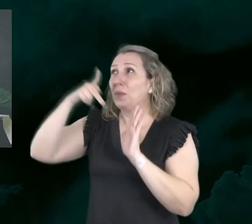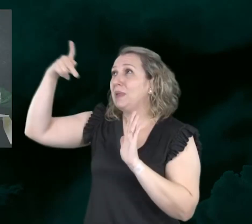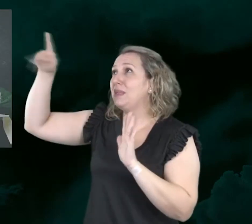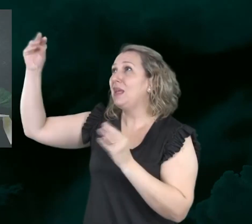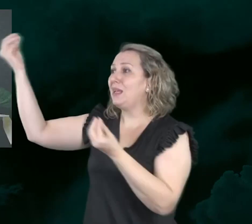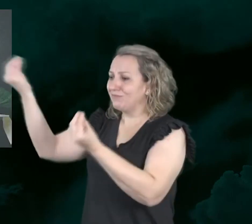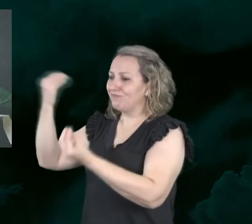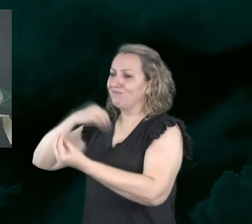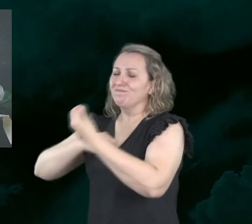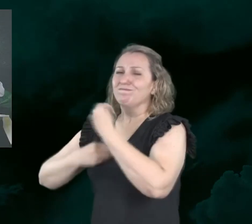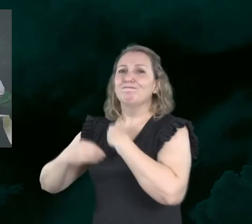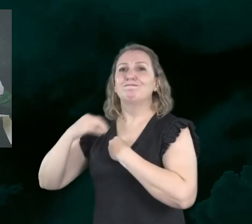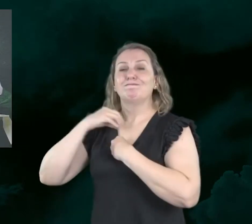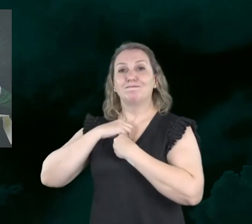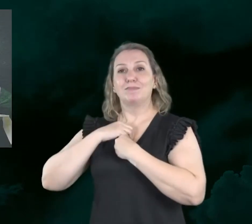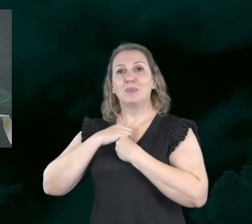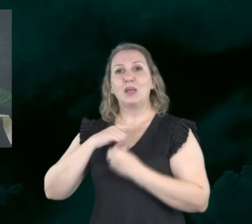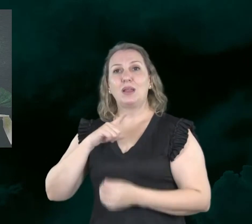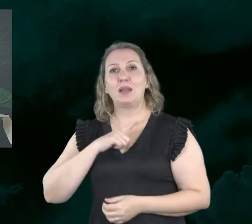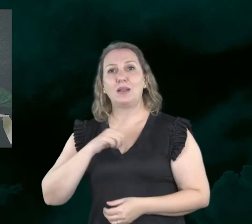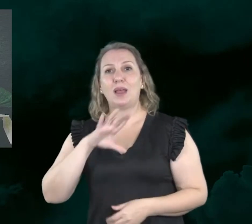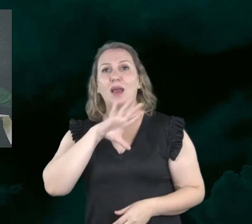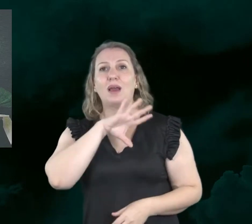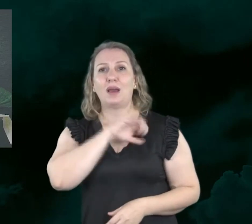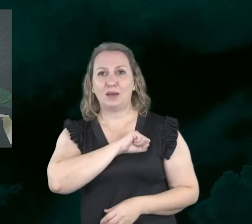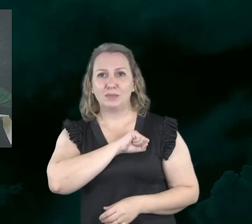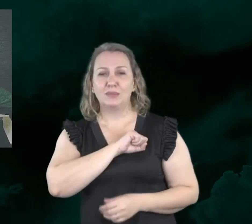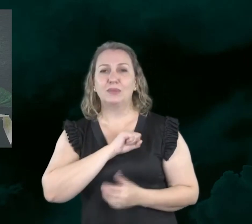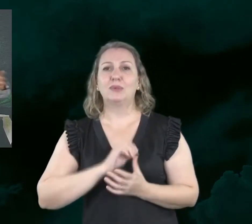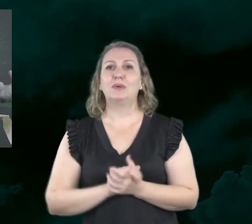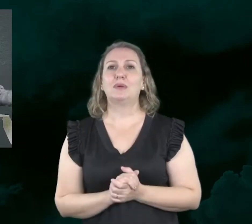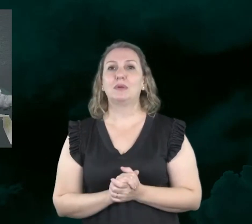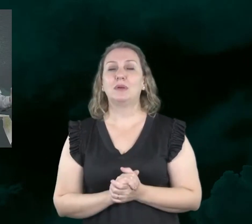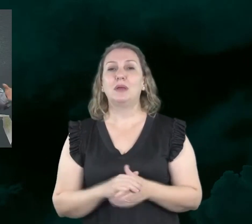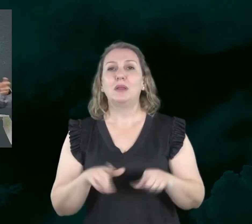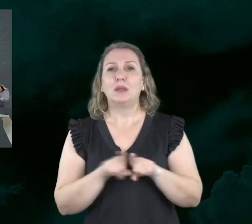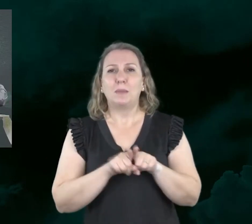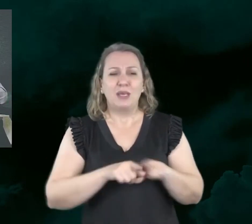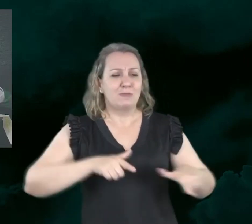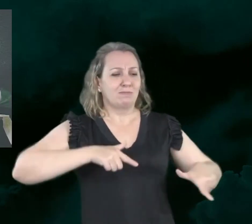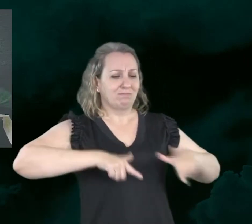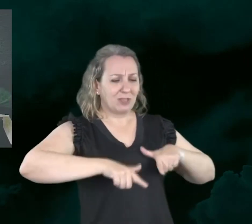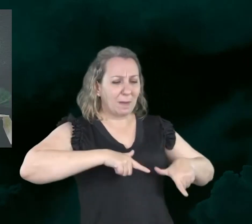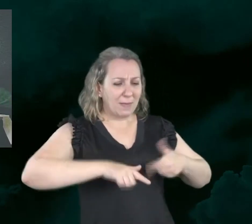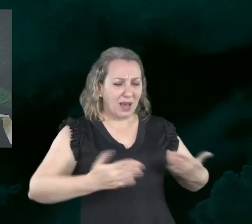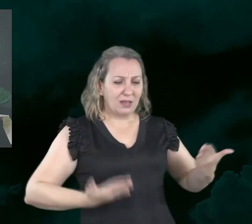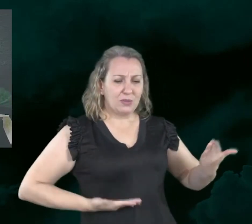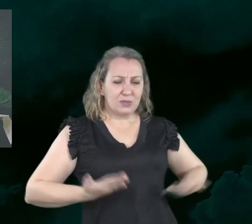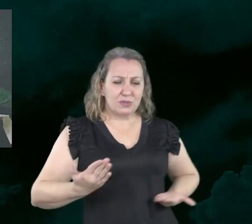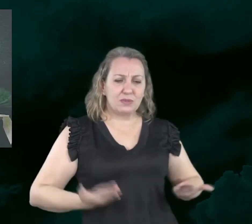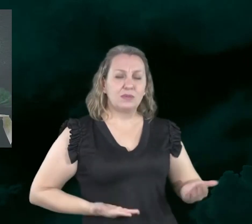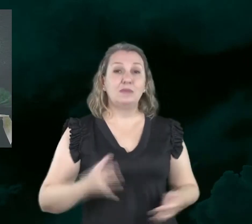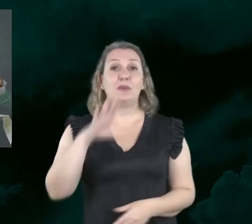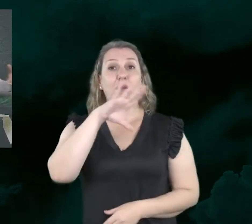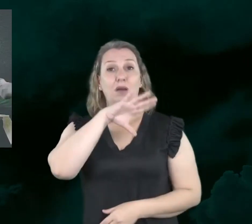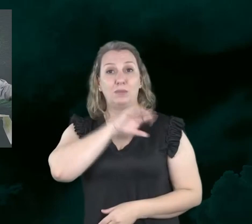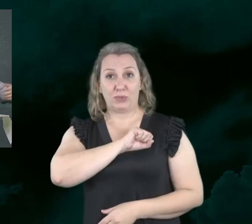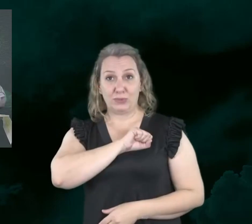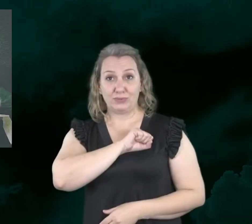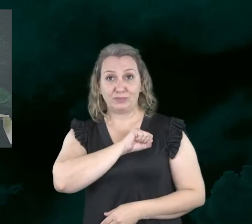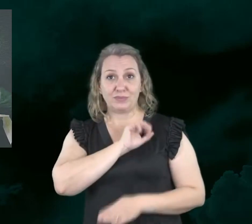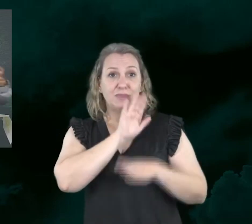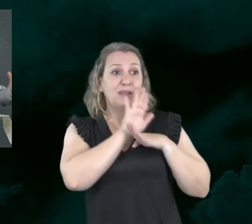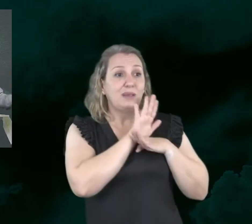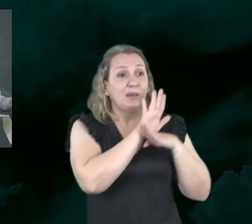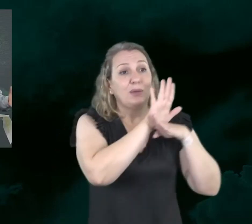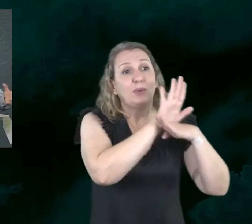de Deus, que é o amor, e nós temos o labor de amor, né, que Deus nos deu para cuidar da igreja, cuidar